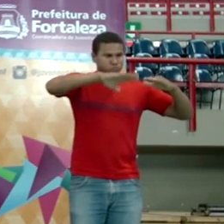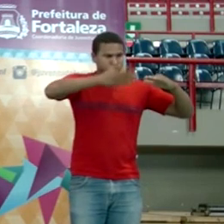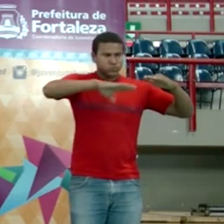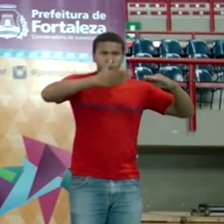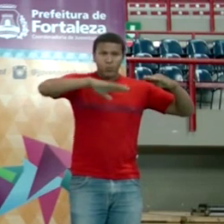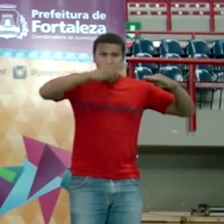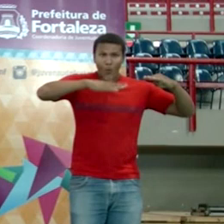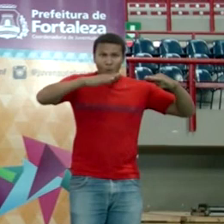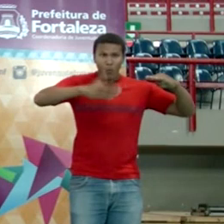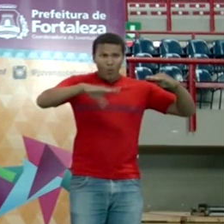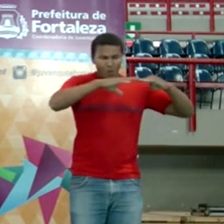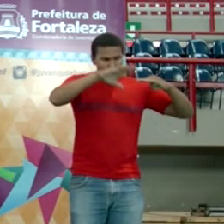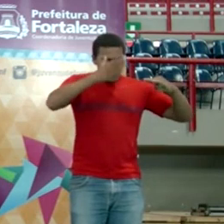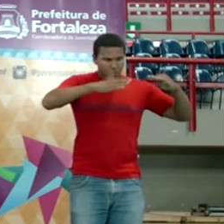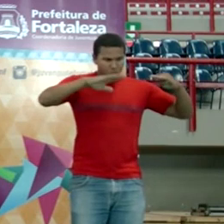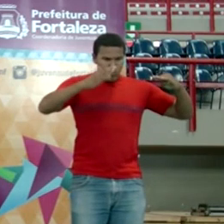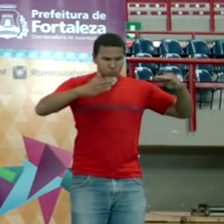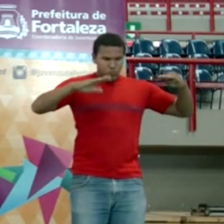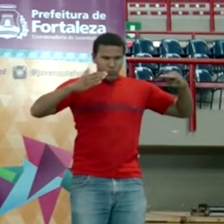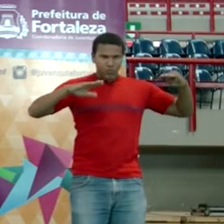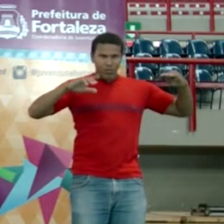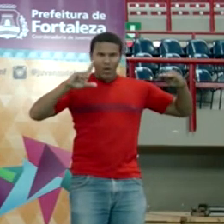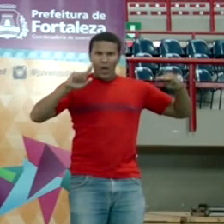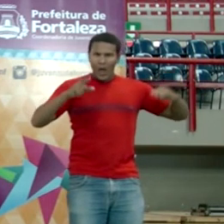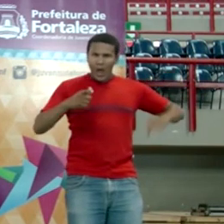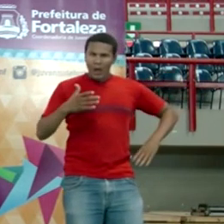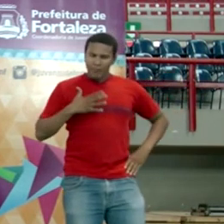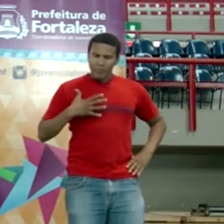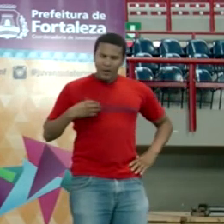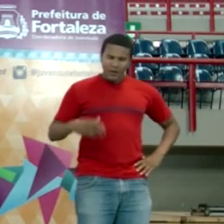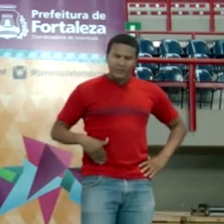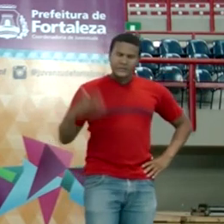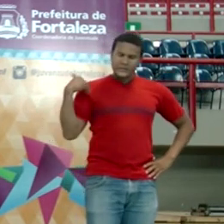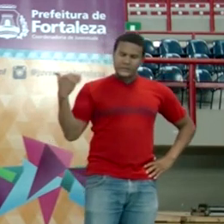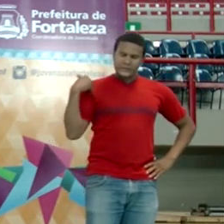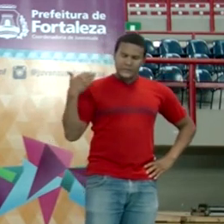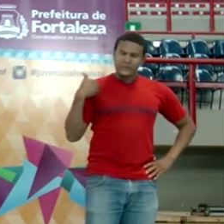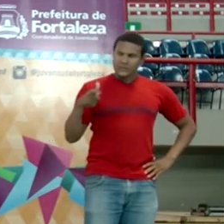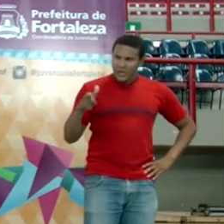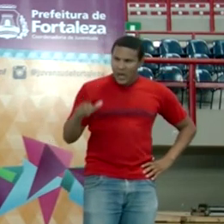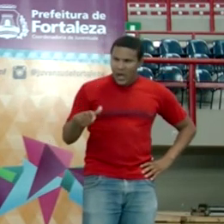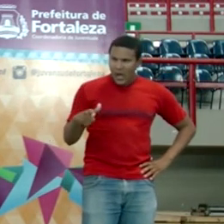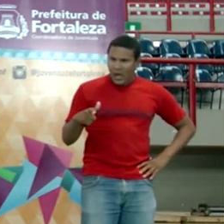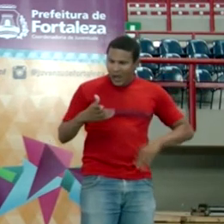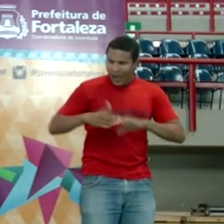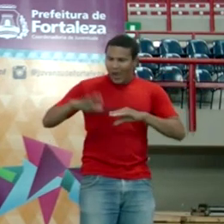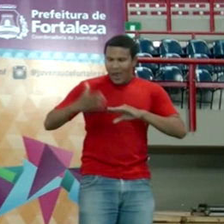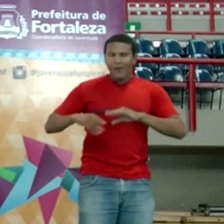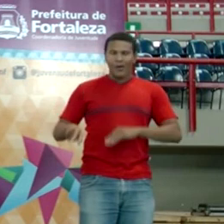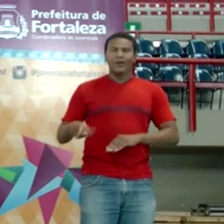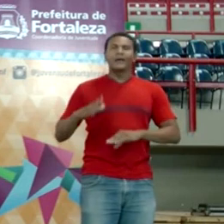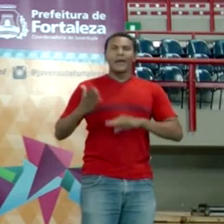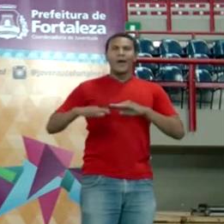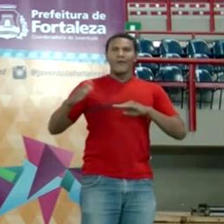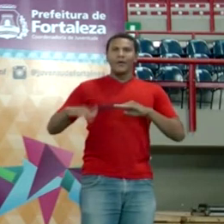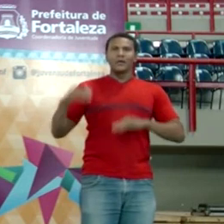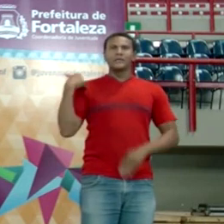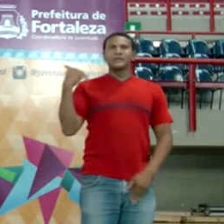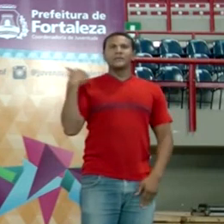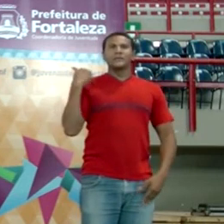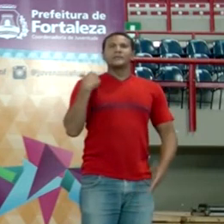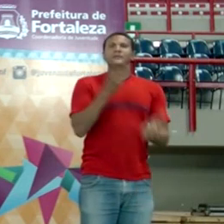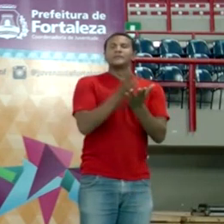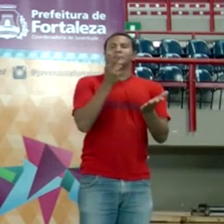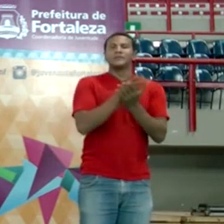propaga. O professor quer dizer que meu filho perturba pra caramba. Então ele é uma onda, que ela é uma perturbação